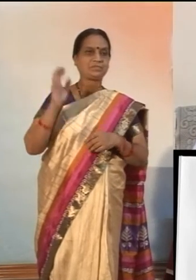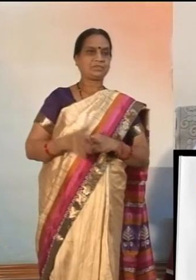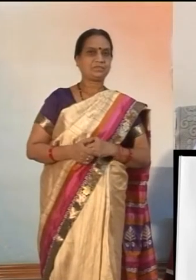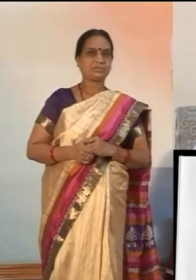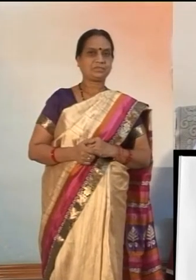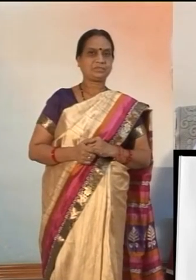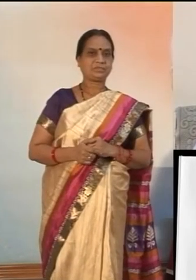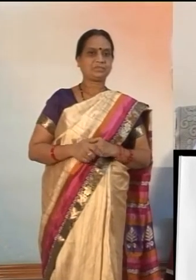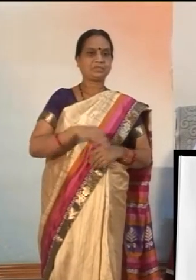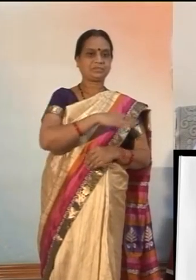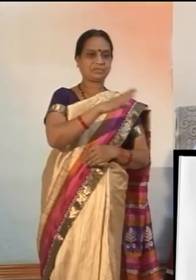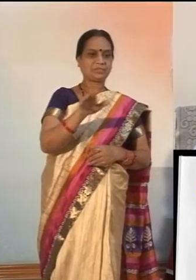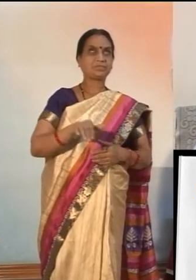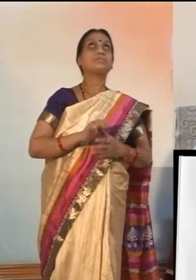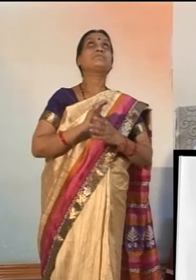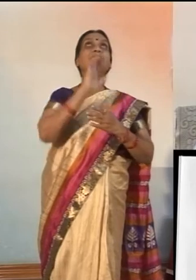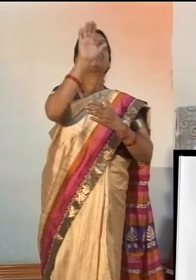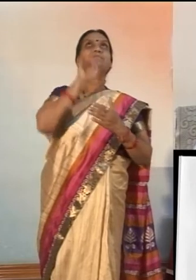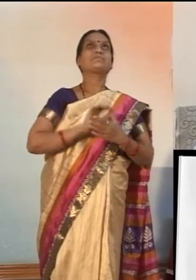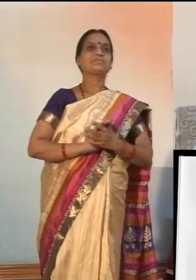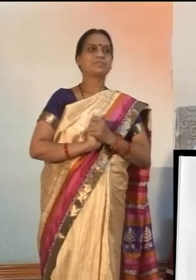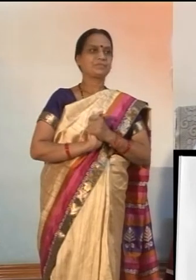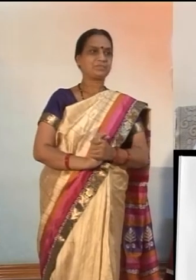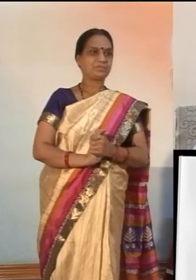तभी तो हम उनसे दोस्ती करेंगे।